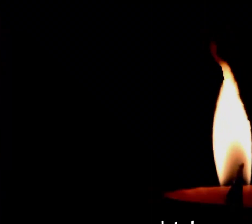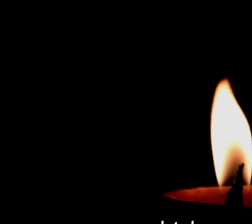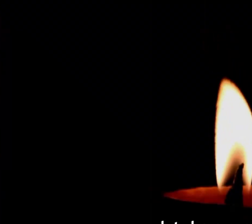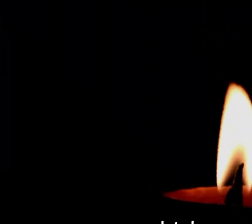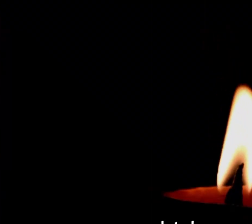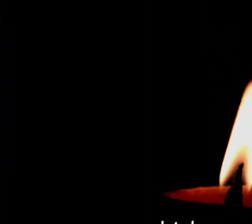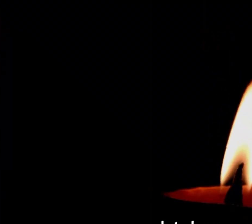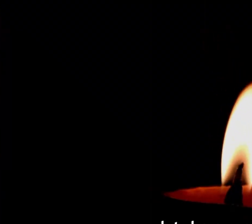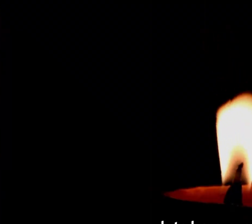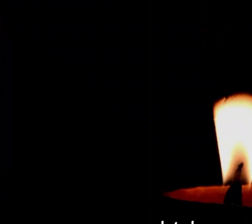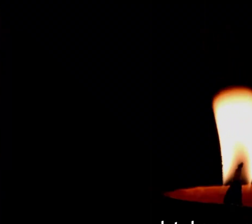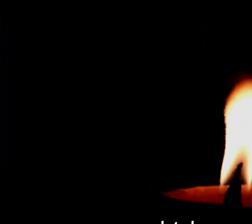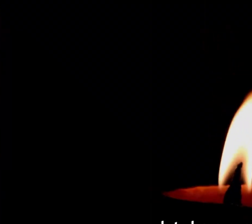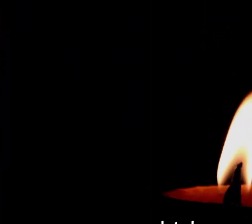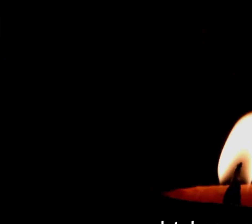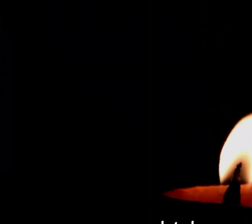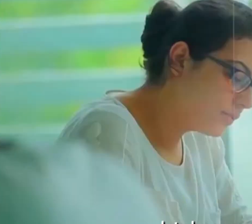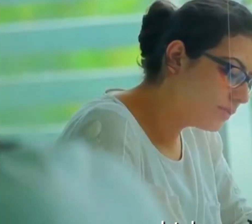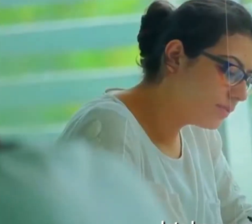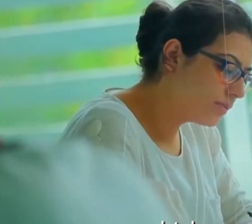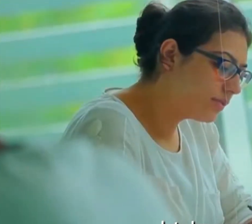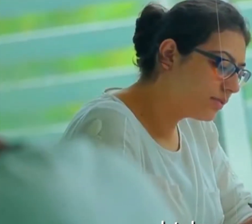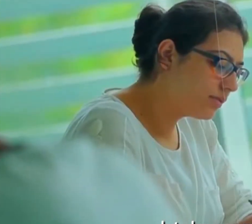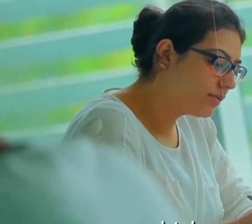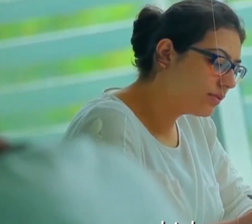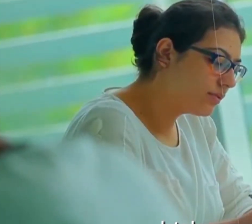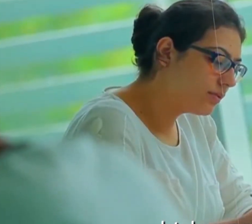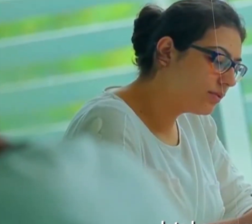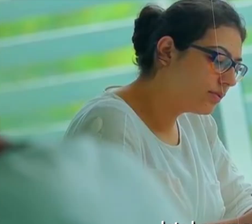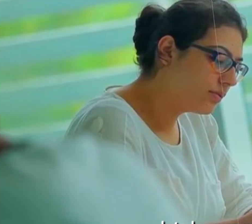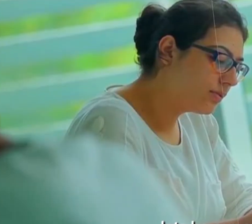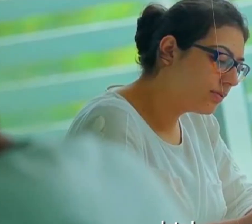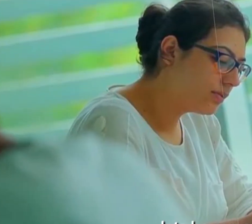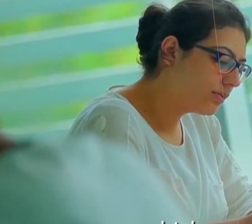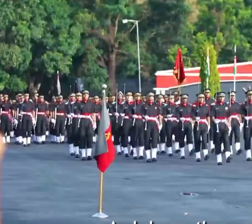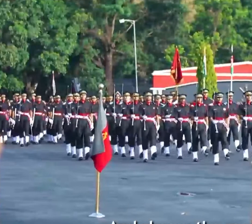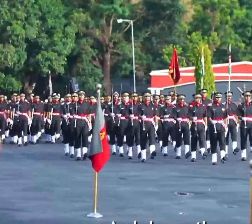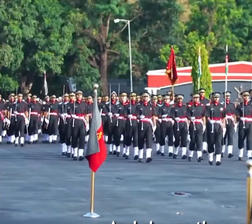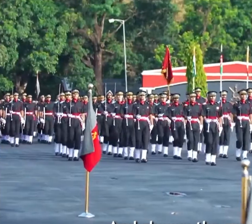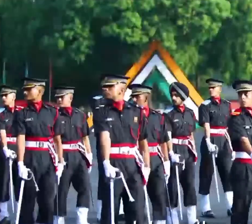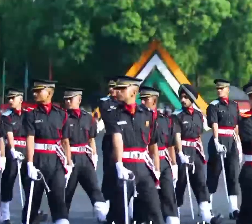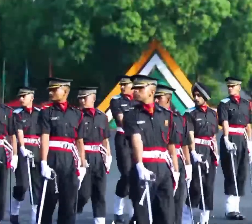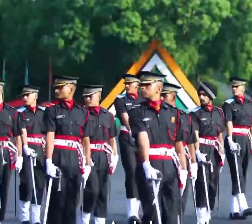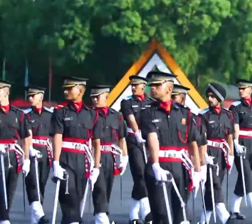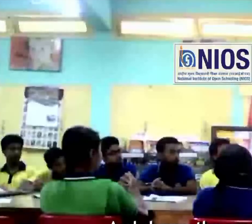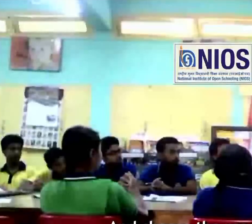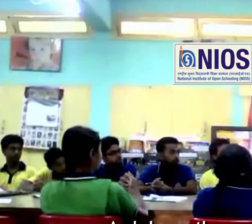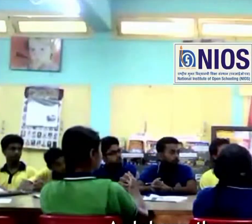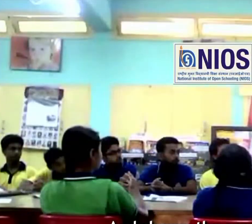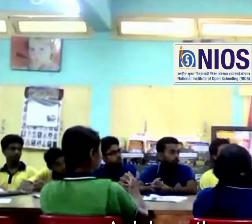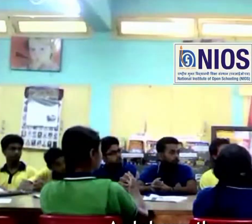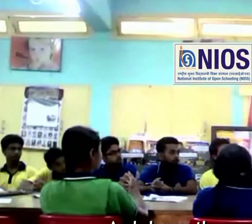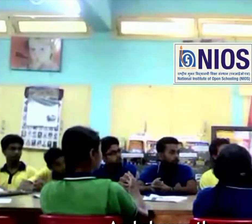अपना दीपक स्वयं बने, हम अपना रास्ता